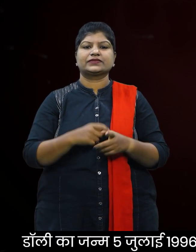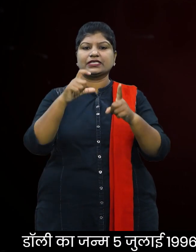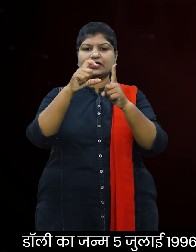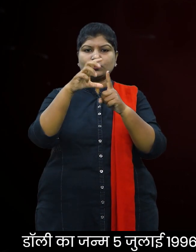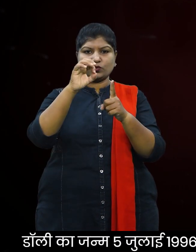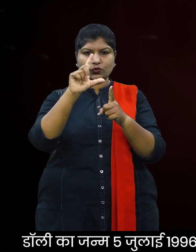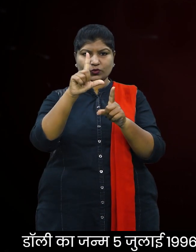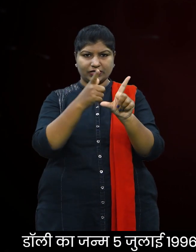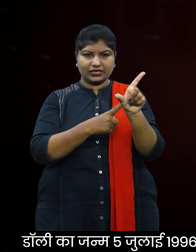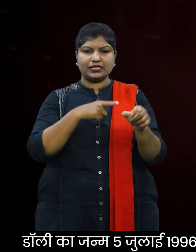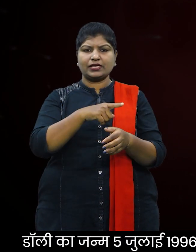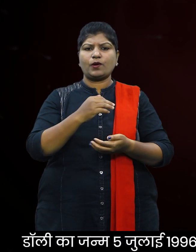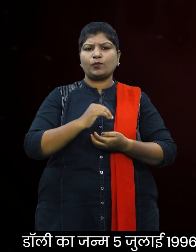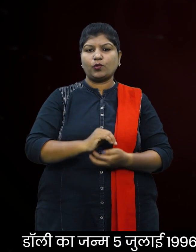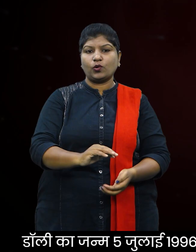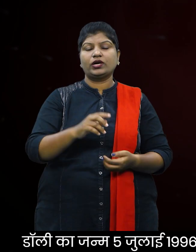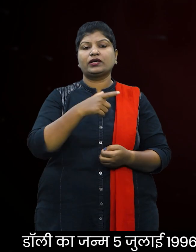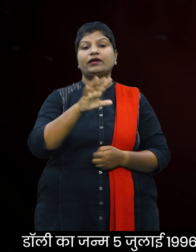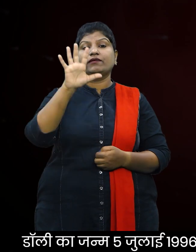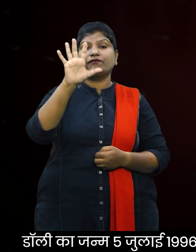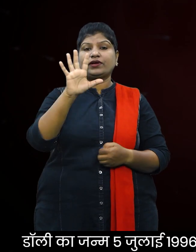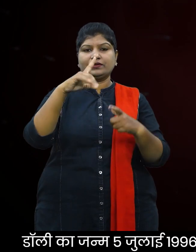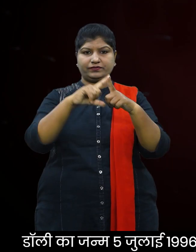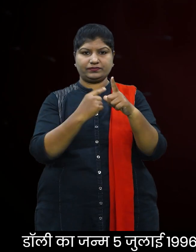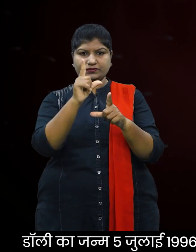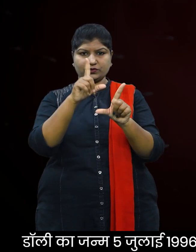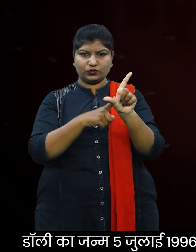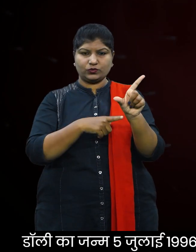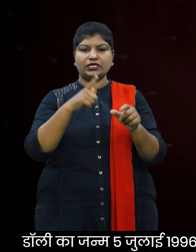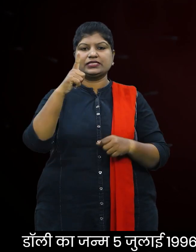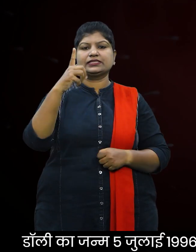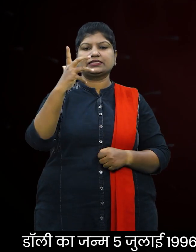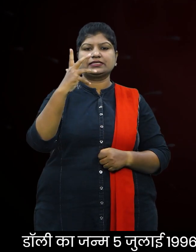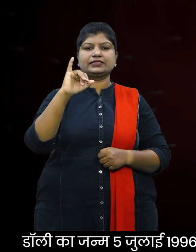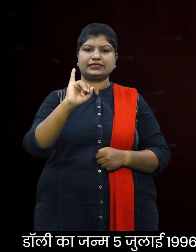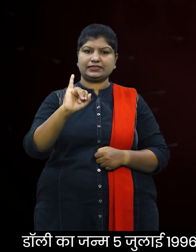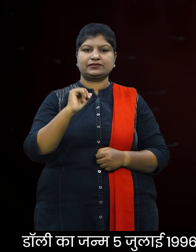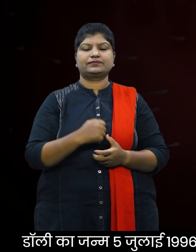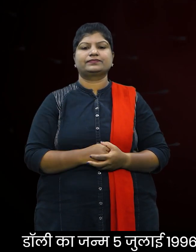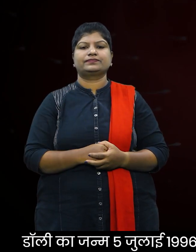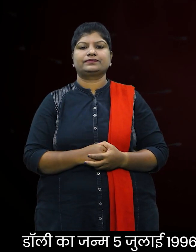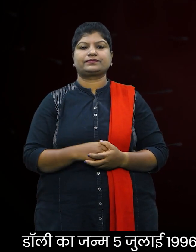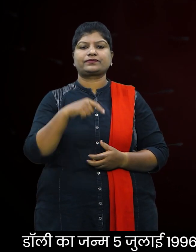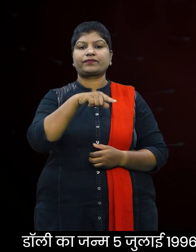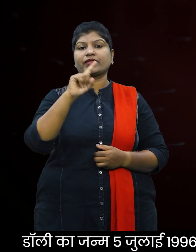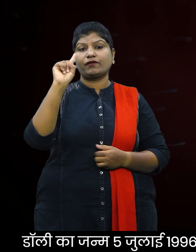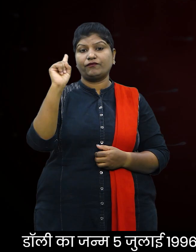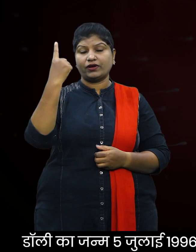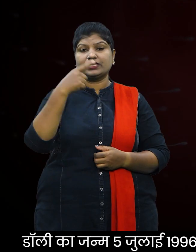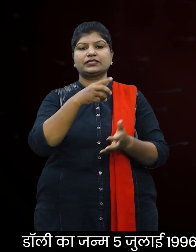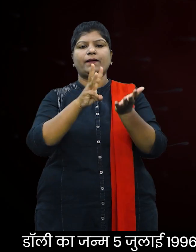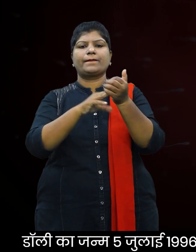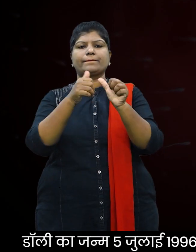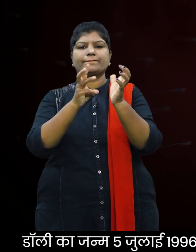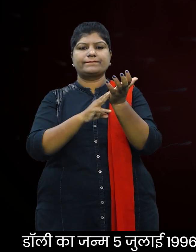डॉली का जन्म 5 जुलाई 1996 को हुआ और यह क्लोन की गई है पहले